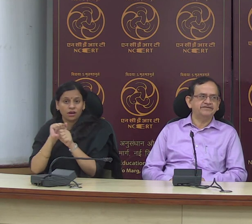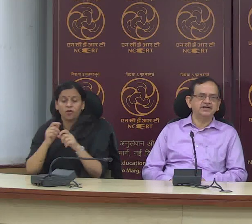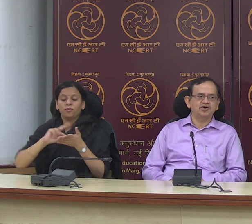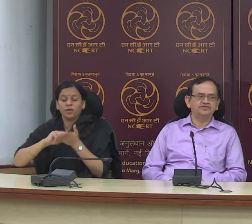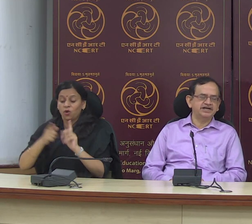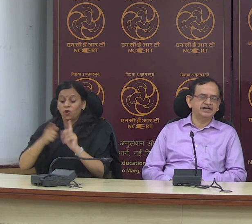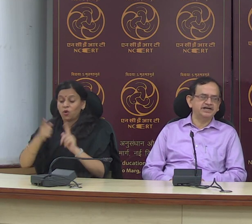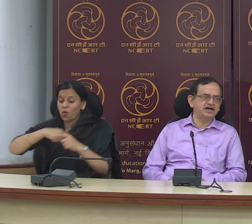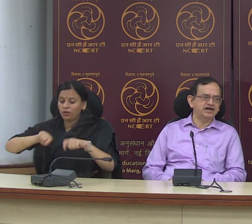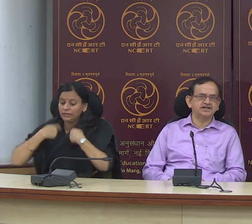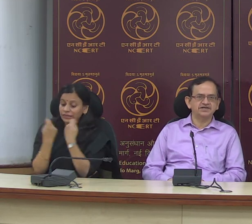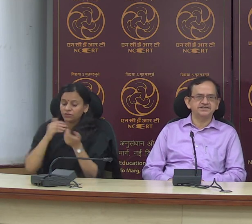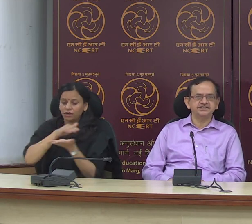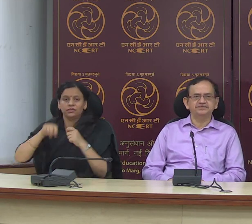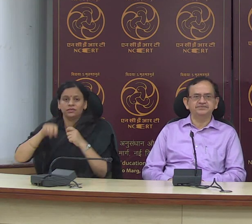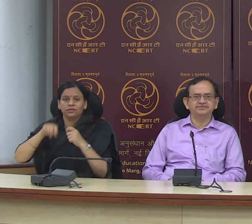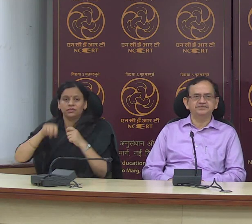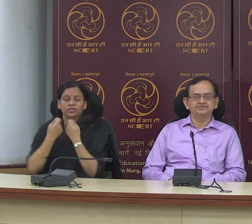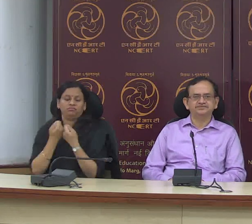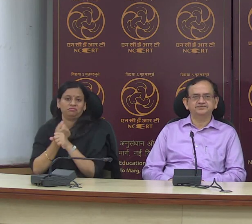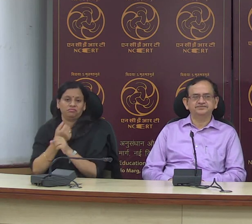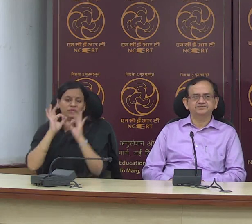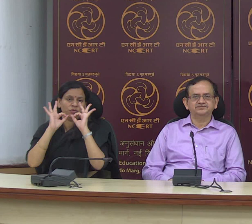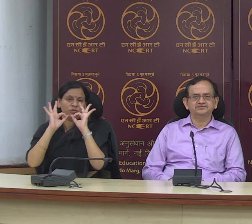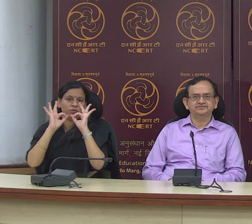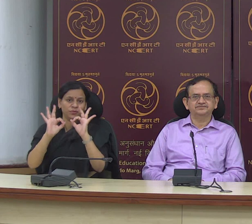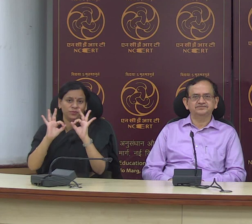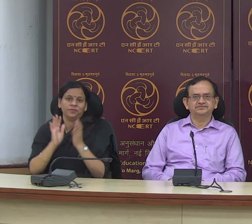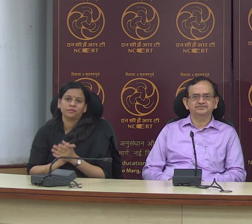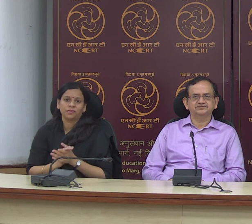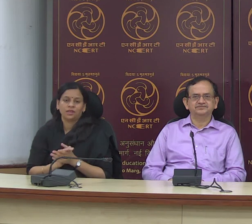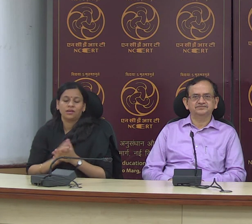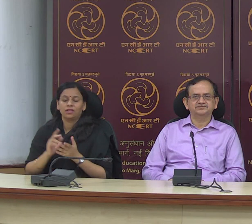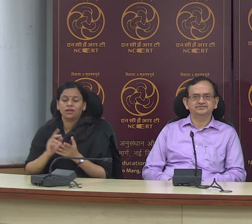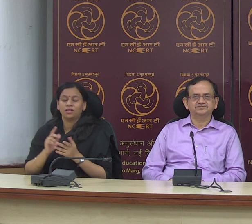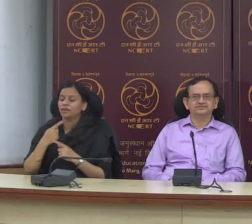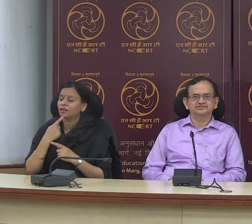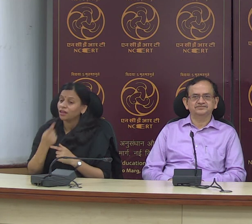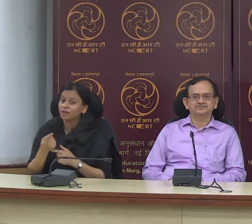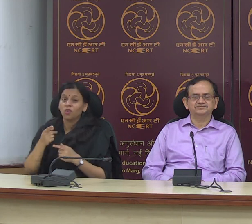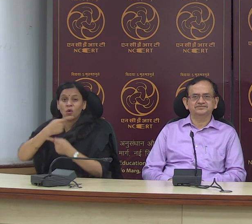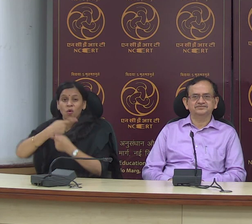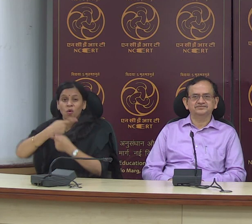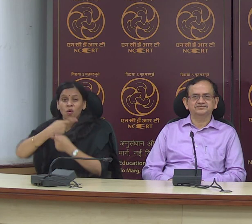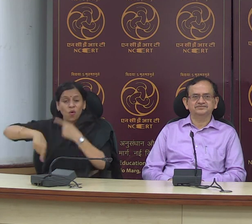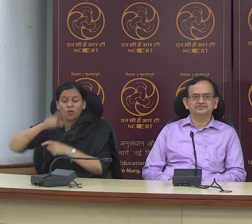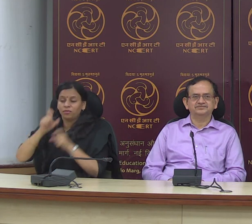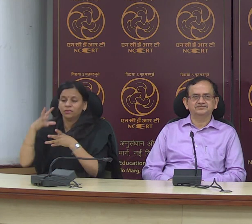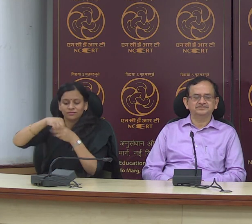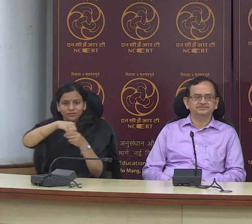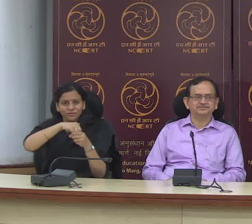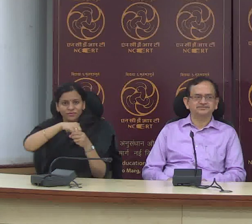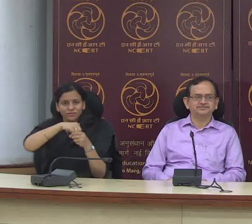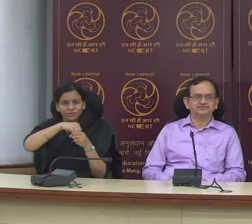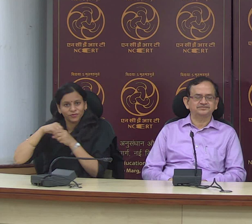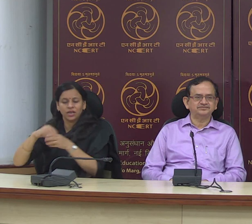combined effort of the entire ISLRTC team. बिल्कुल, यहाँ पर सर ने ये बात कहा कि सभी का इसमें योगदान है, और